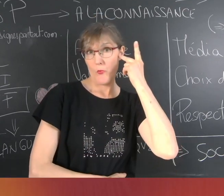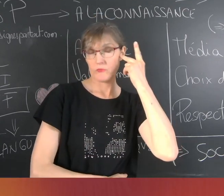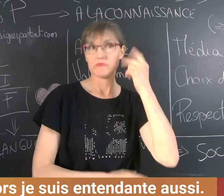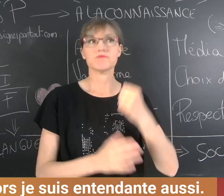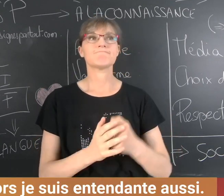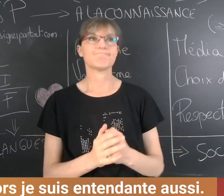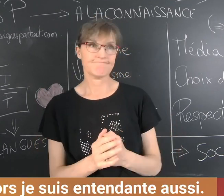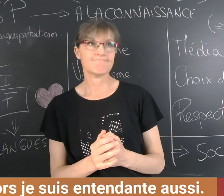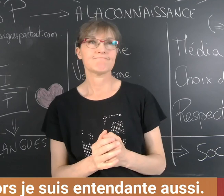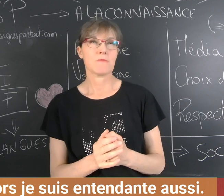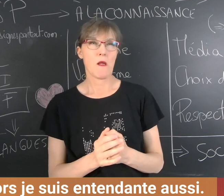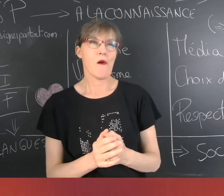Alors, je suis entendante aussi.